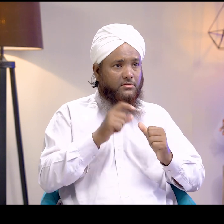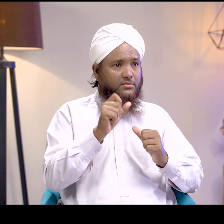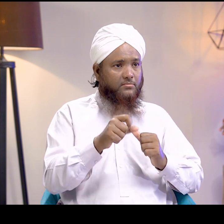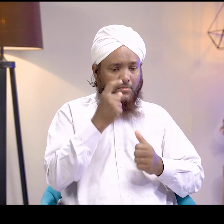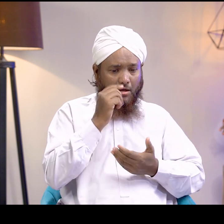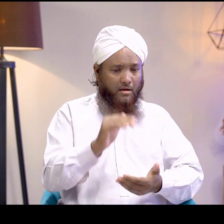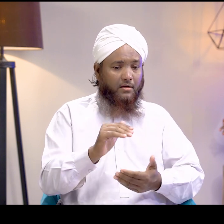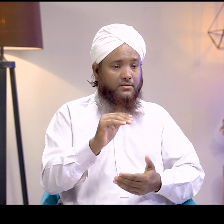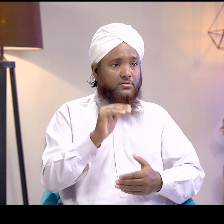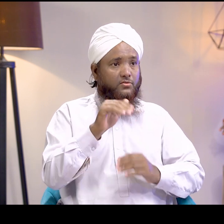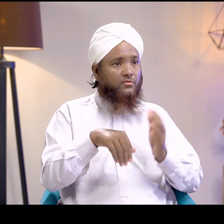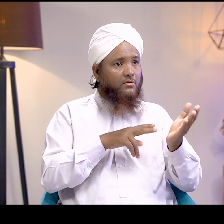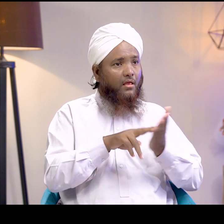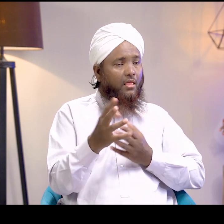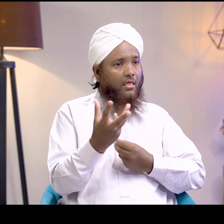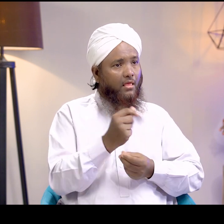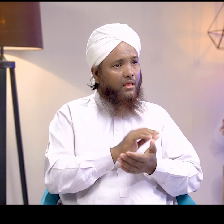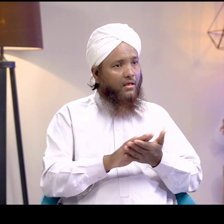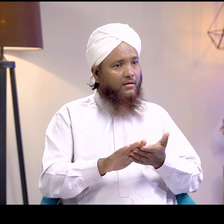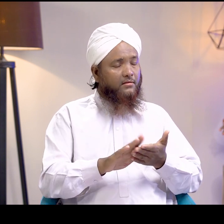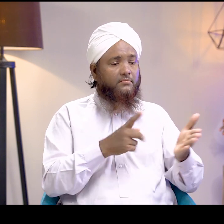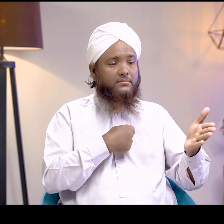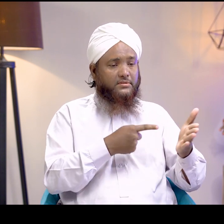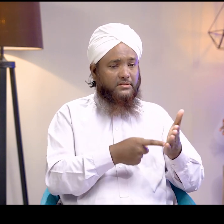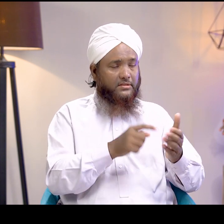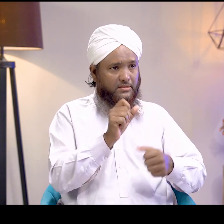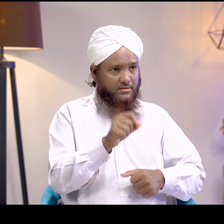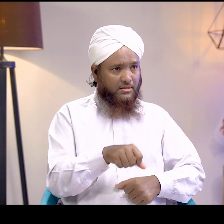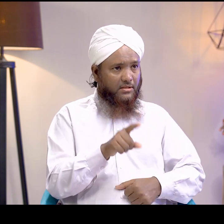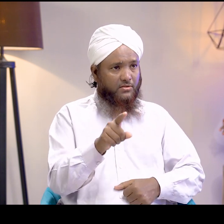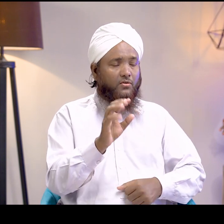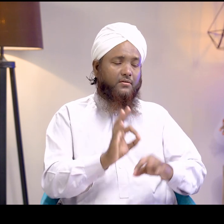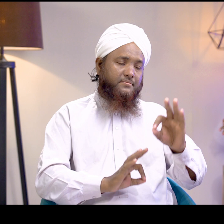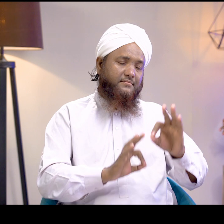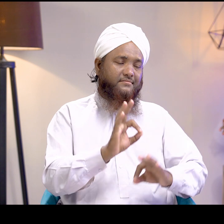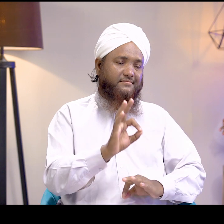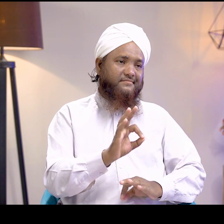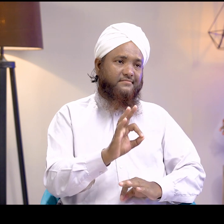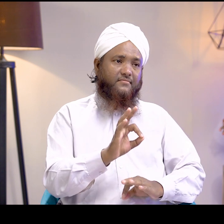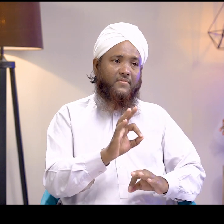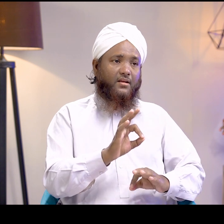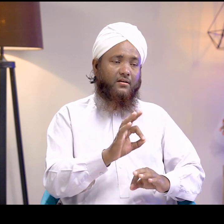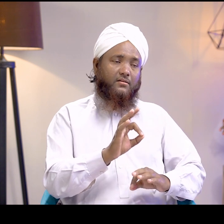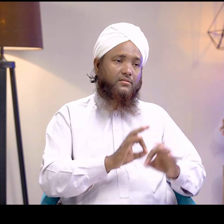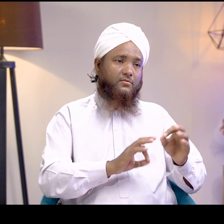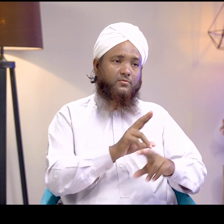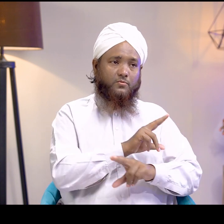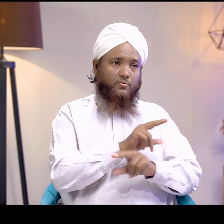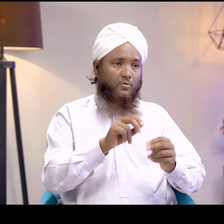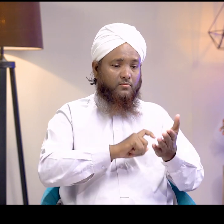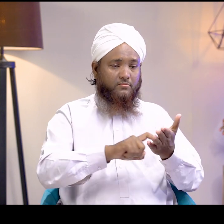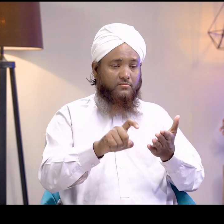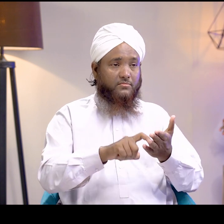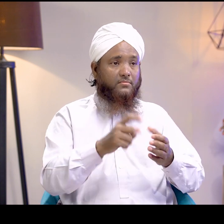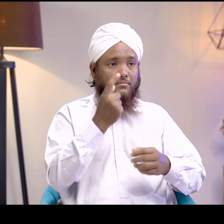अब मैं जो है ना वो इसको साक करवा दूंगी अगर ऐसी कोई नियत है तो फिर अंडरस्टूड सी बात है कि जो है वो दुरुस्त नहीं है कि